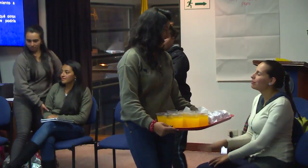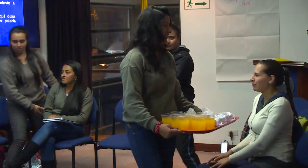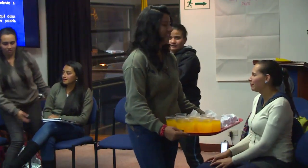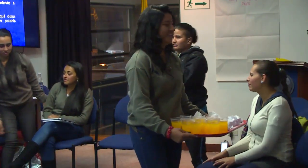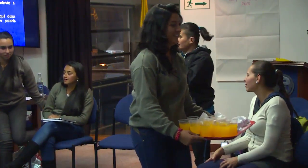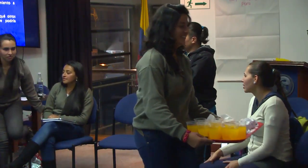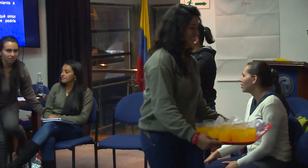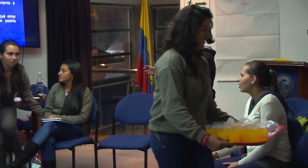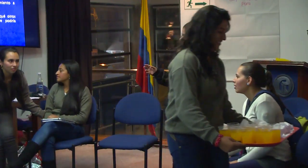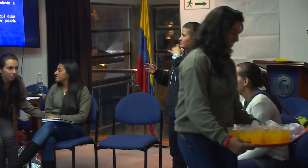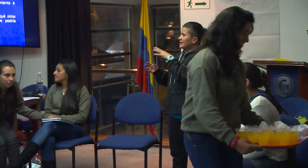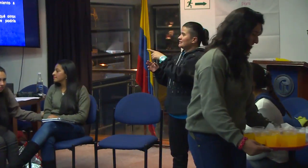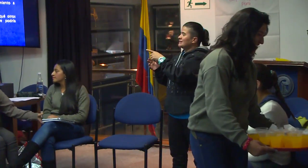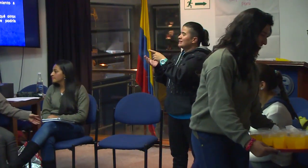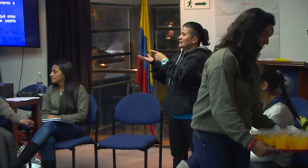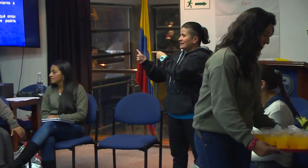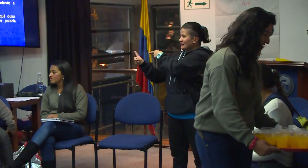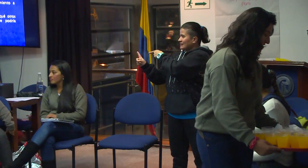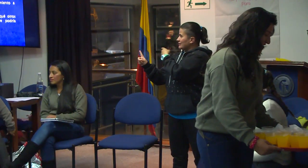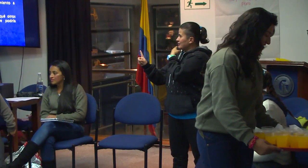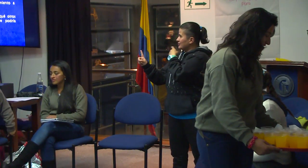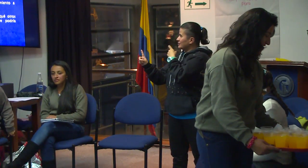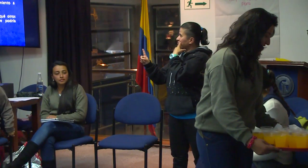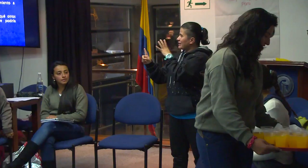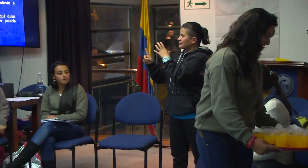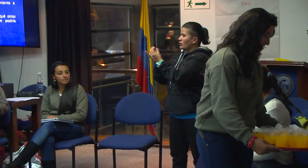entonces se corrió la compañera sorda.